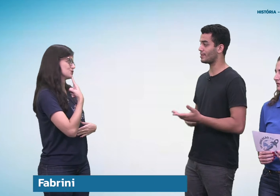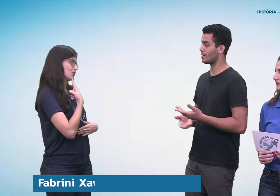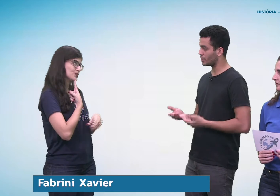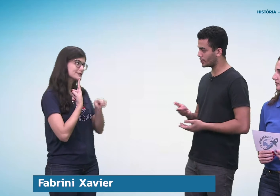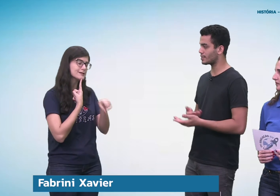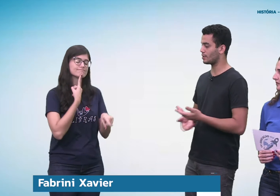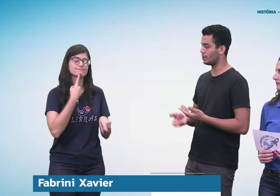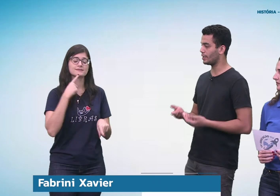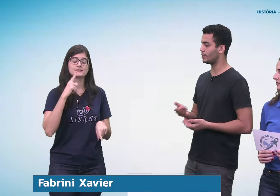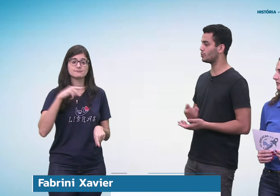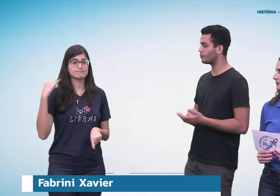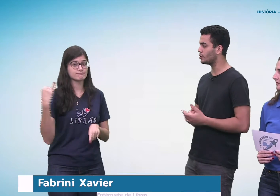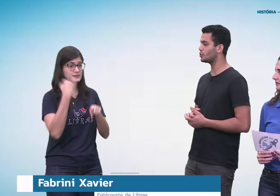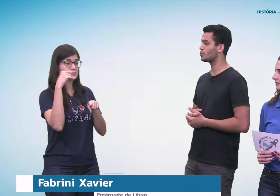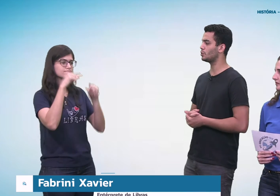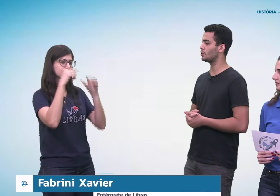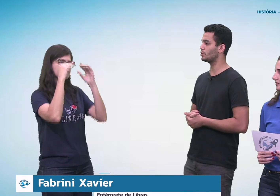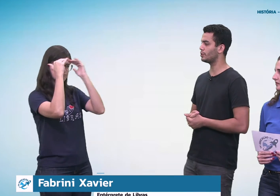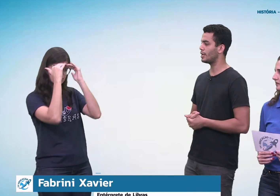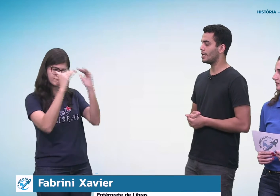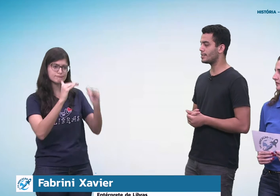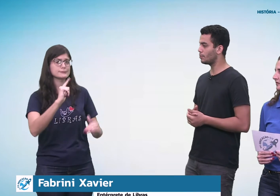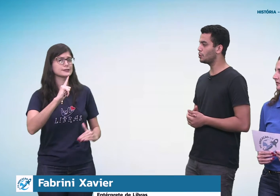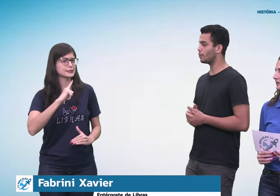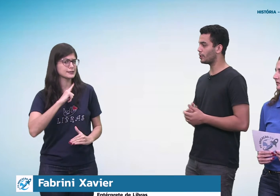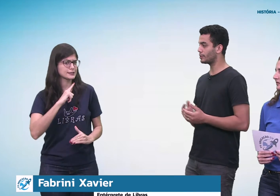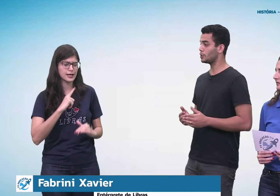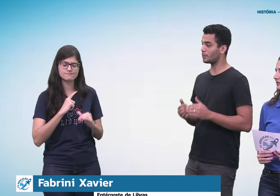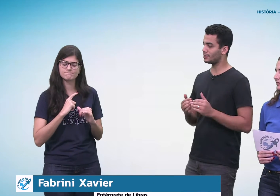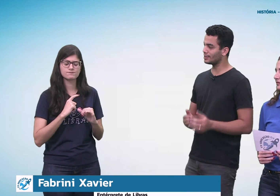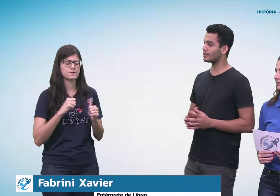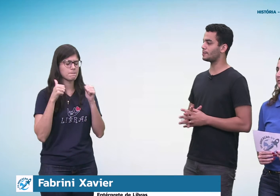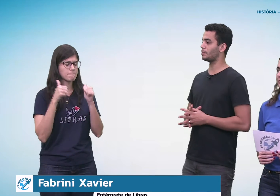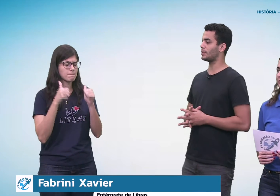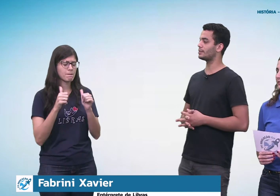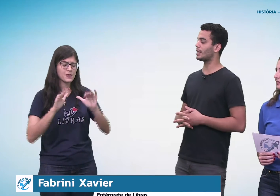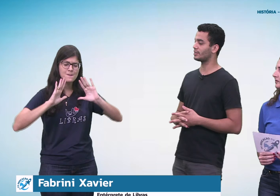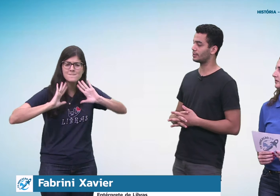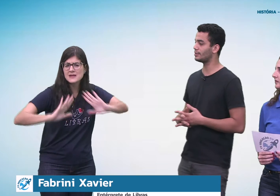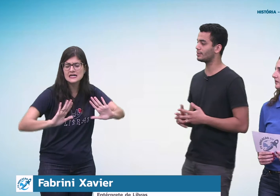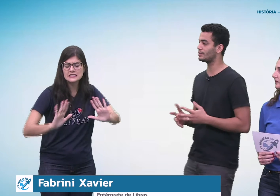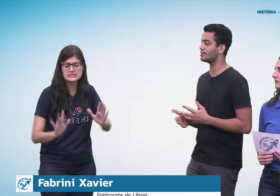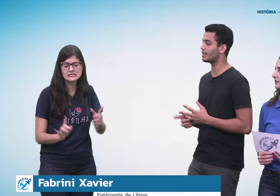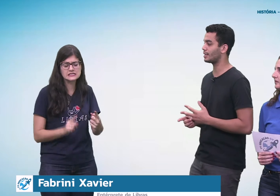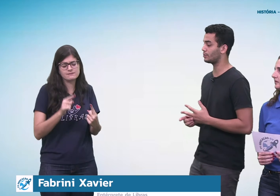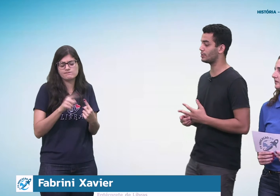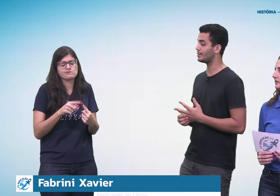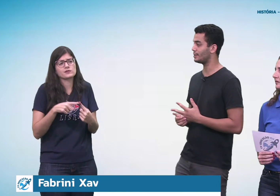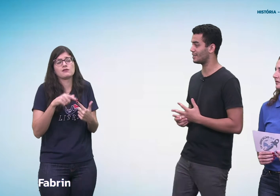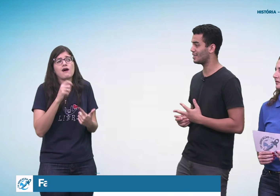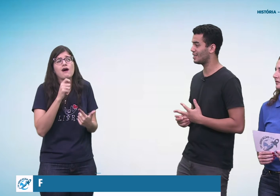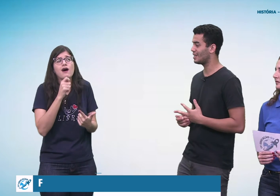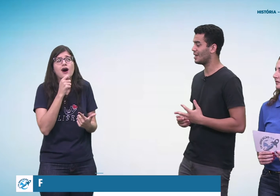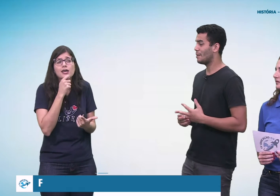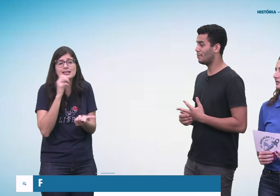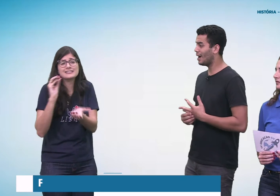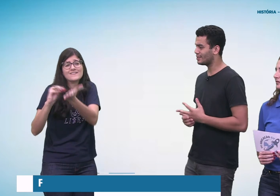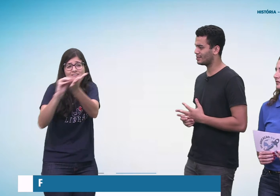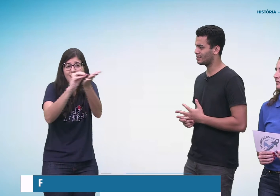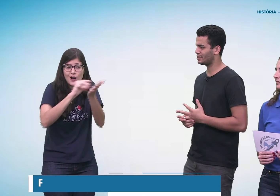fazer a mediação ali entre o ouvinte e o surdo. Isso é muito importante e precisa ser respeitado, essas leis, esses decretos que já existem.